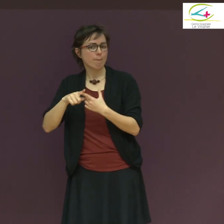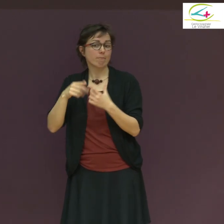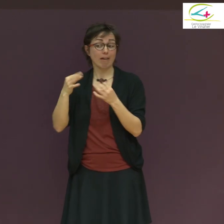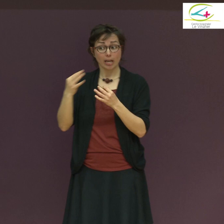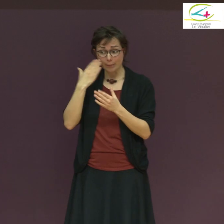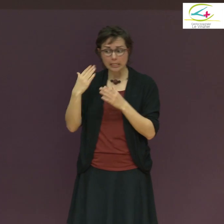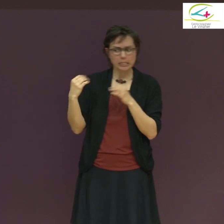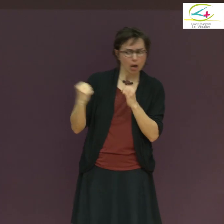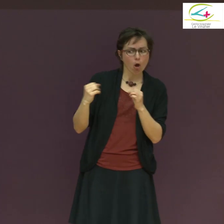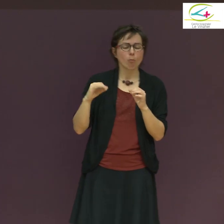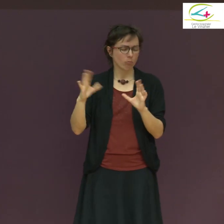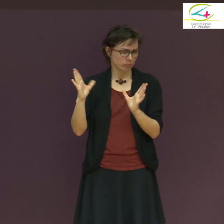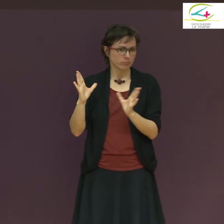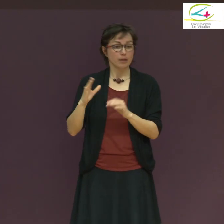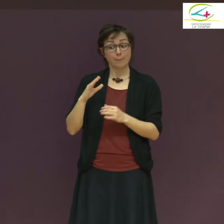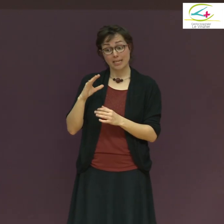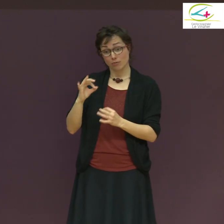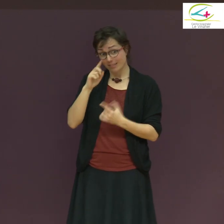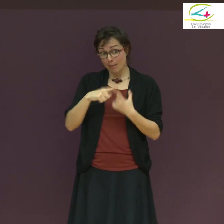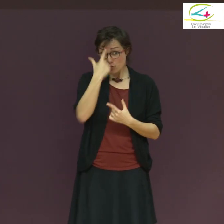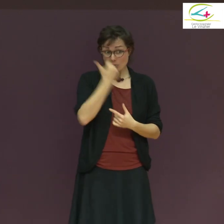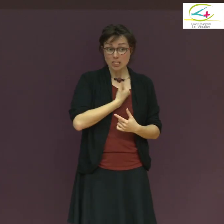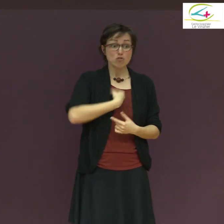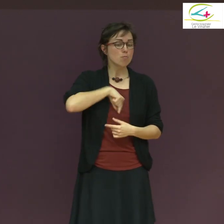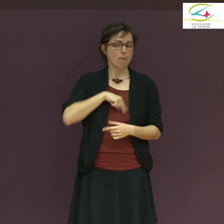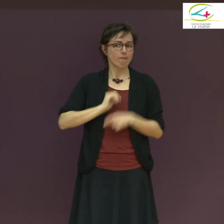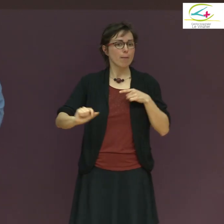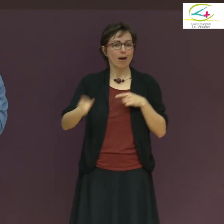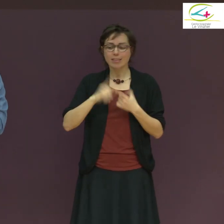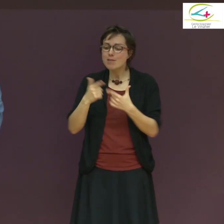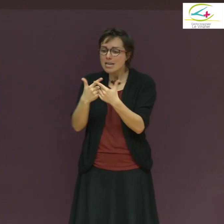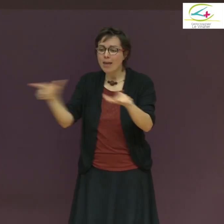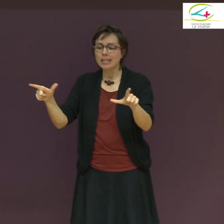consentement. Mais dans le suicide, c'est quelque chose qu'on ne fait pas. Et puis si on le faisait,